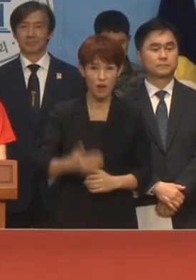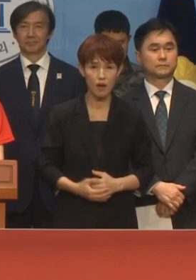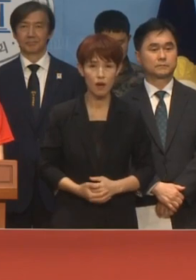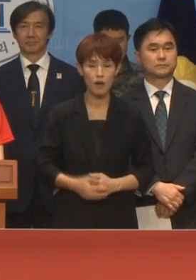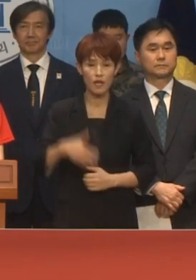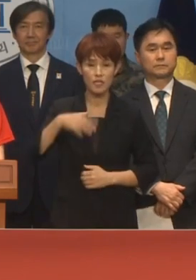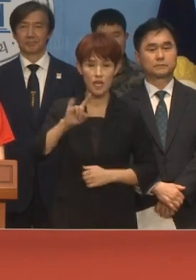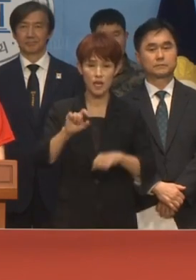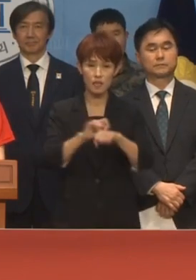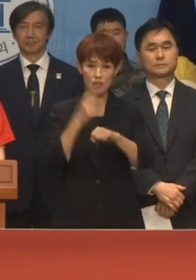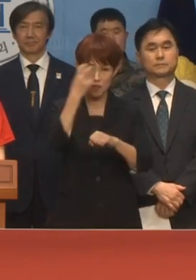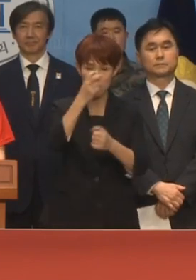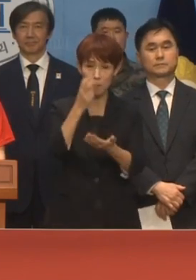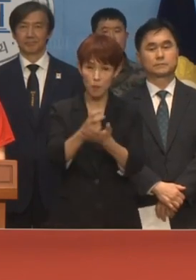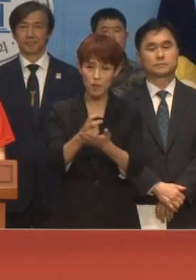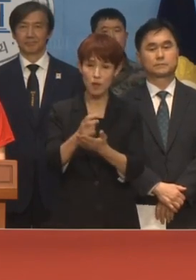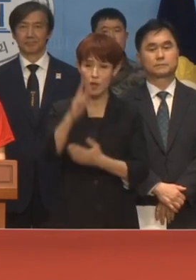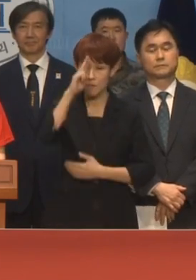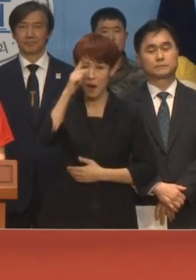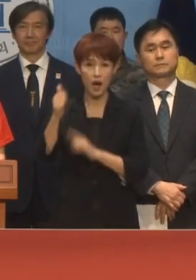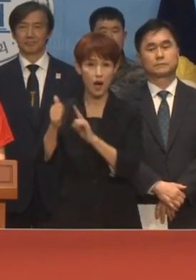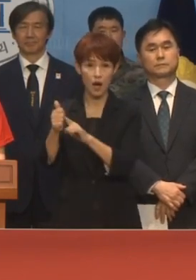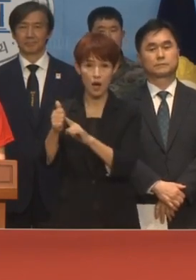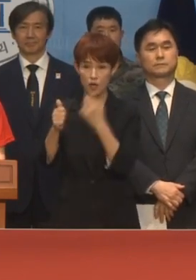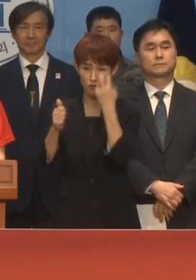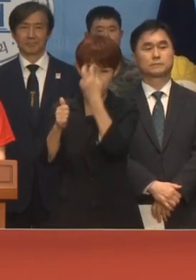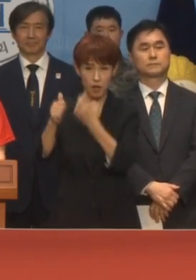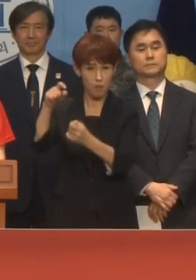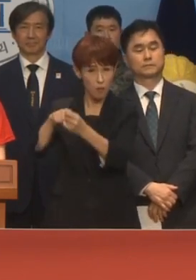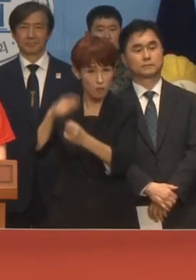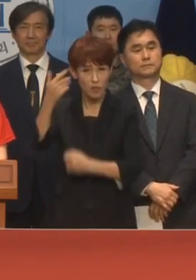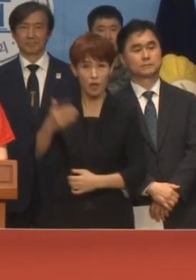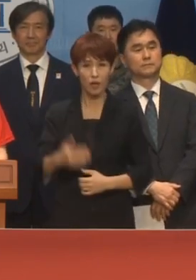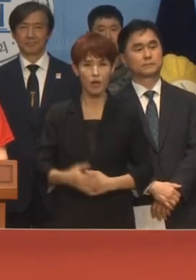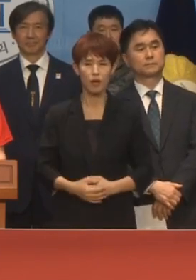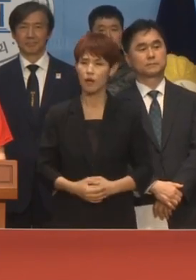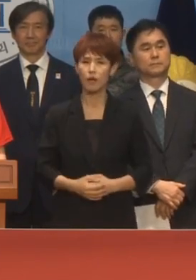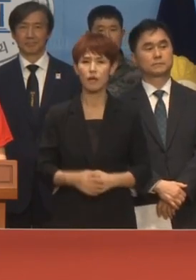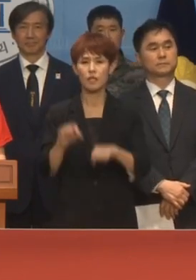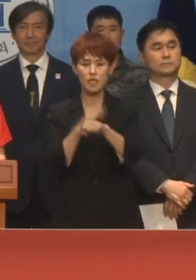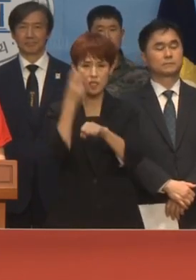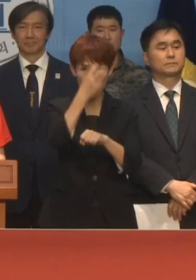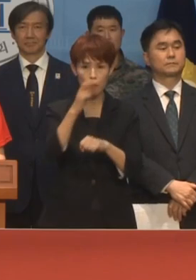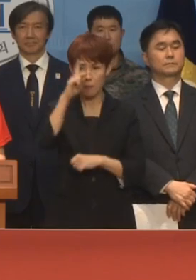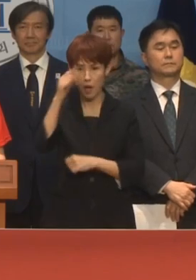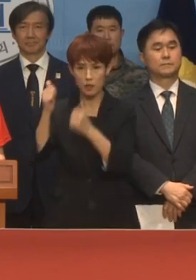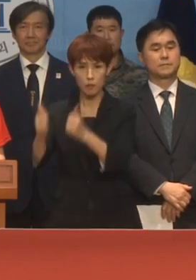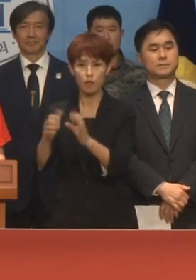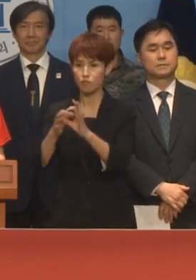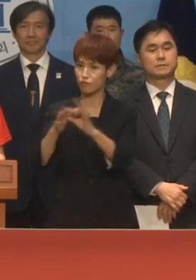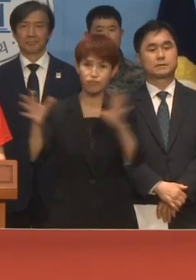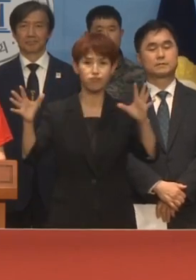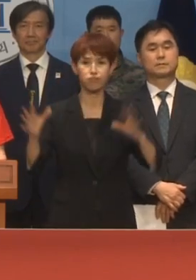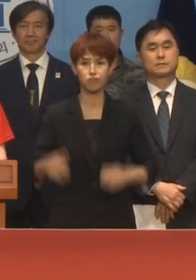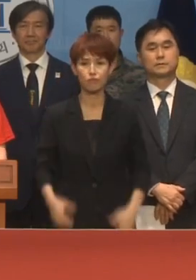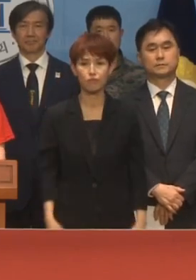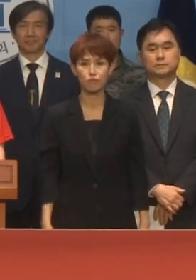최상병 특검법이 박정훈 대령을 수사하는 내용입니까? 특검과 박 대령 재판은 아무 상관도